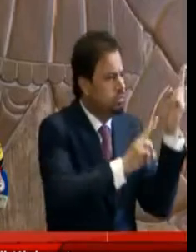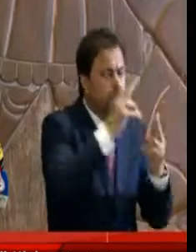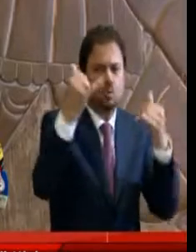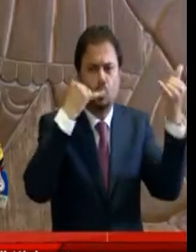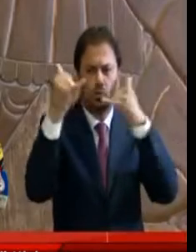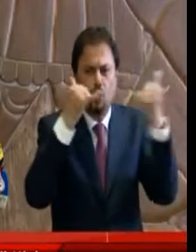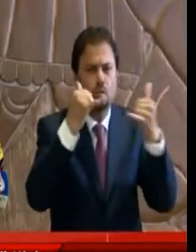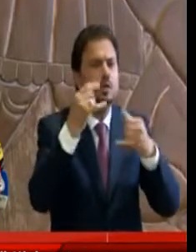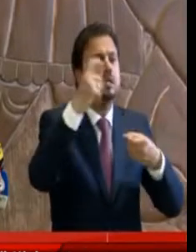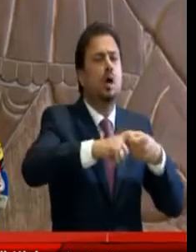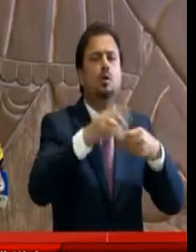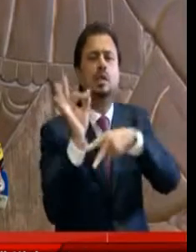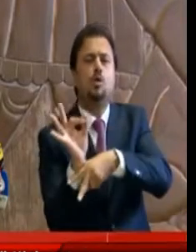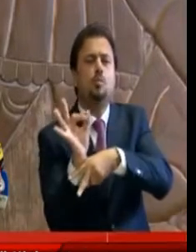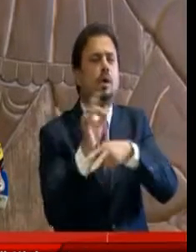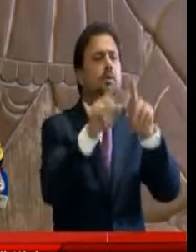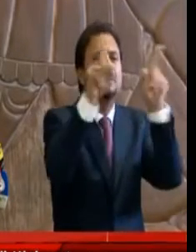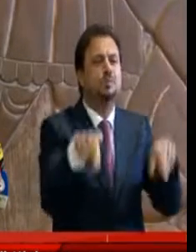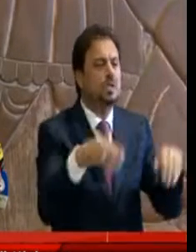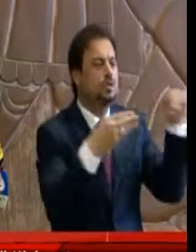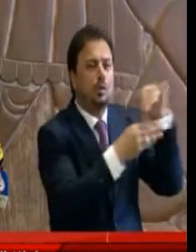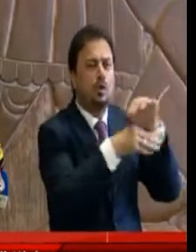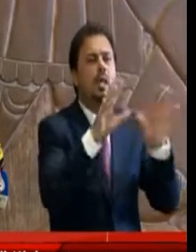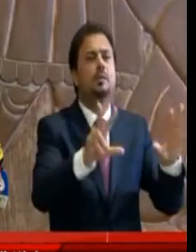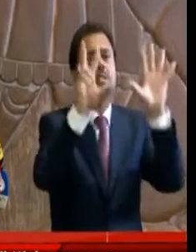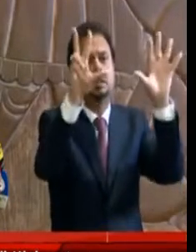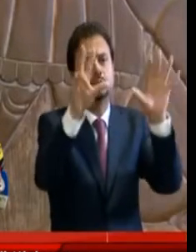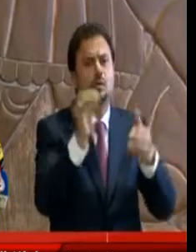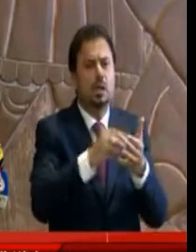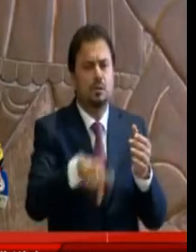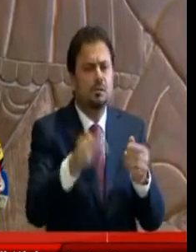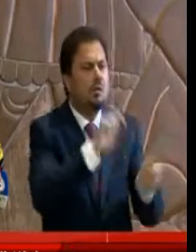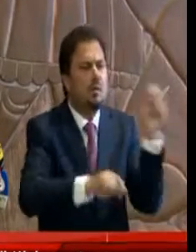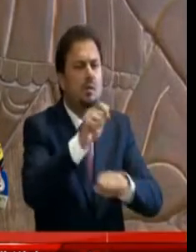83 الانتخابية. أعددنا خطة مرنة